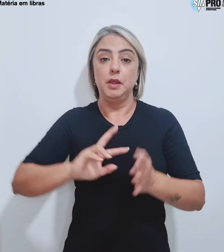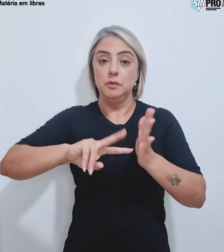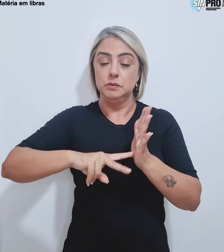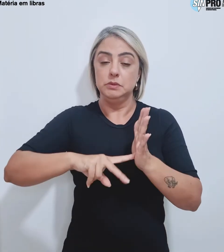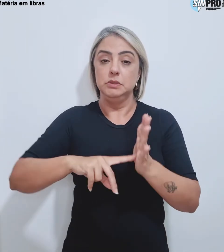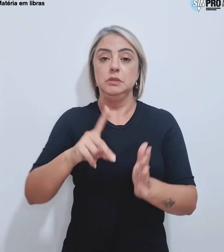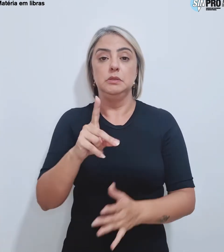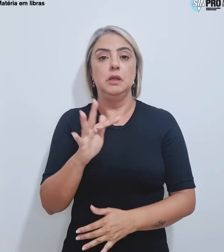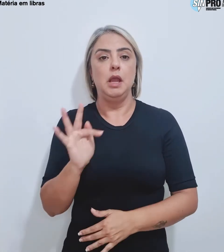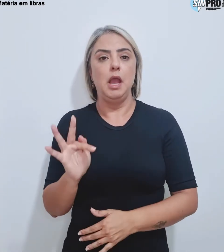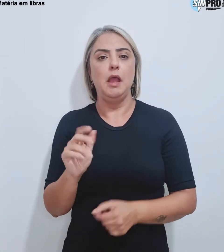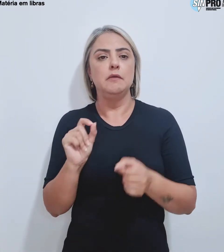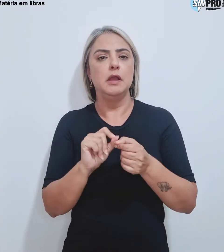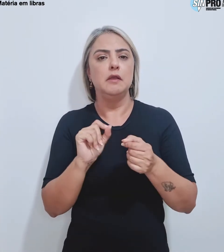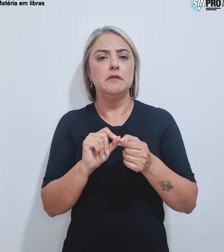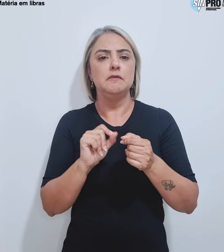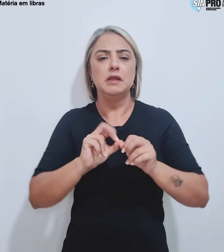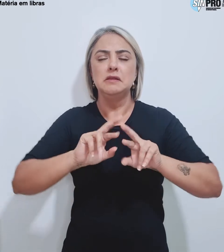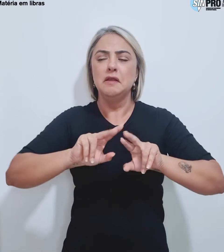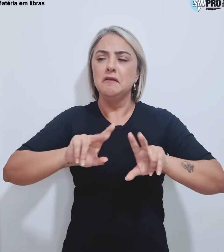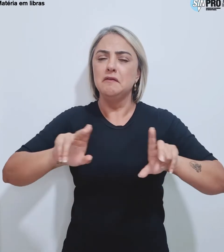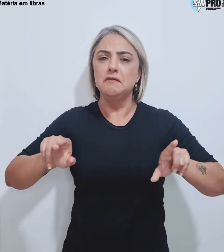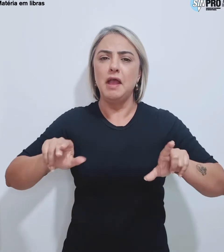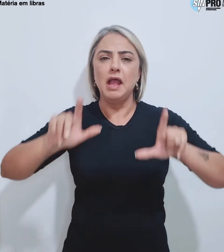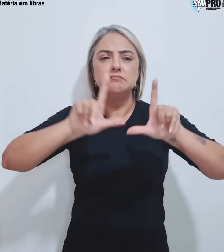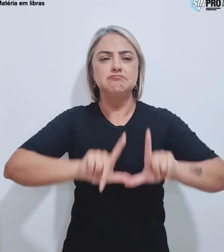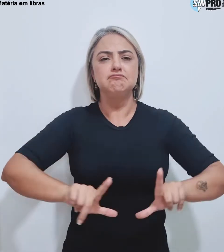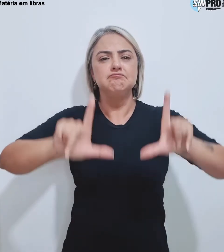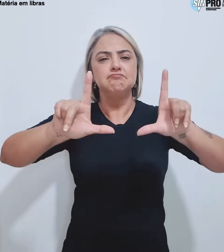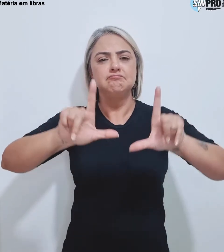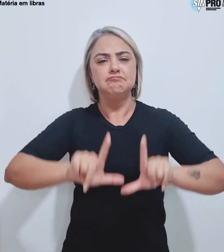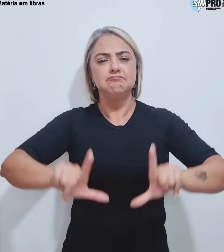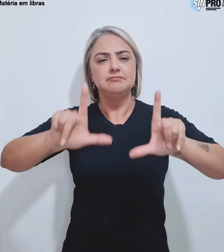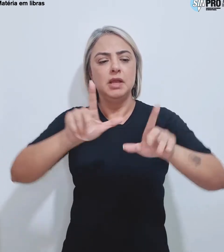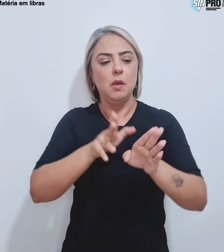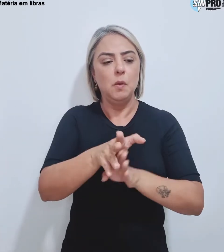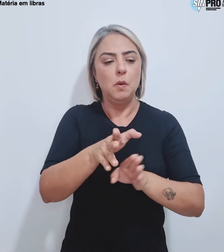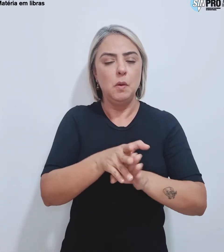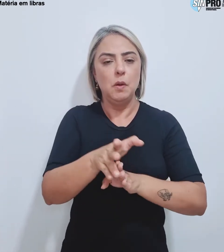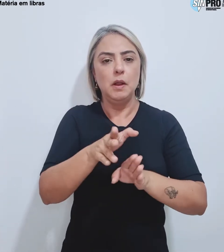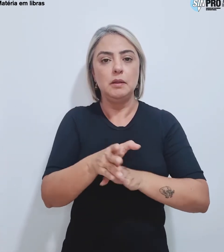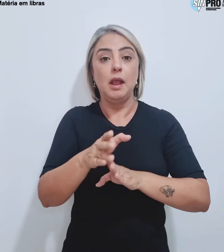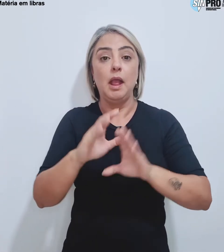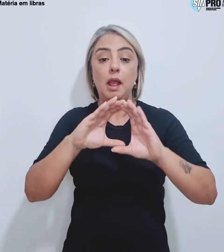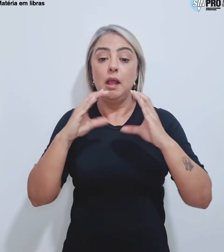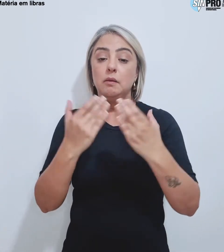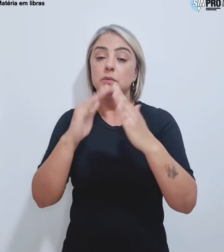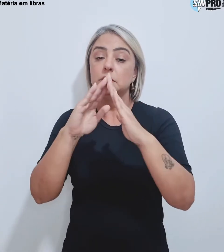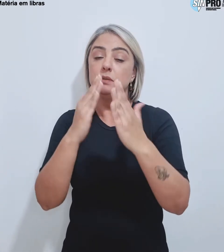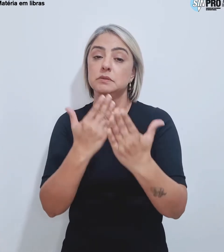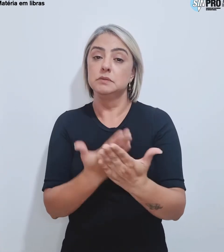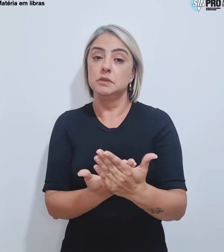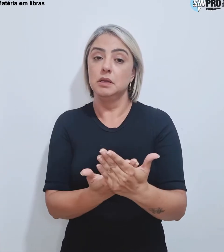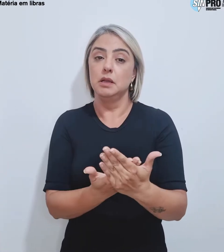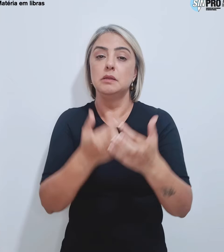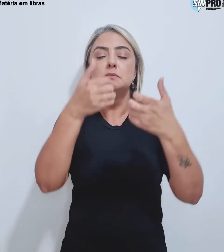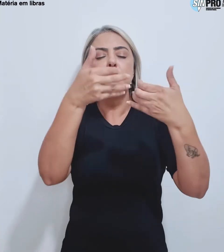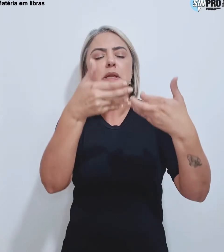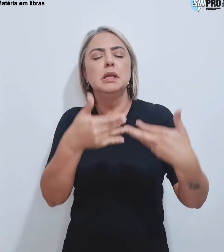O Simpro-DF elaborou uma série de cartazes que orientam a comunidade escolar